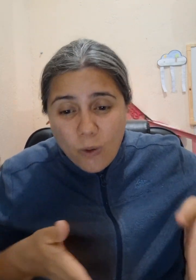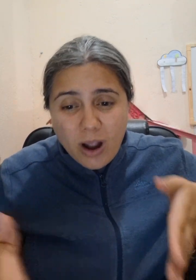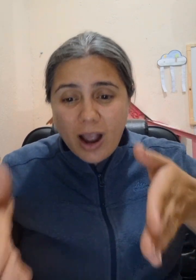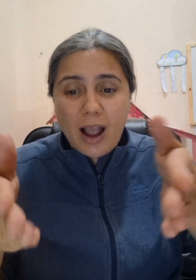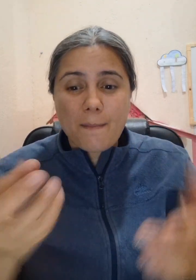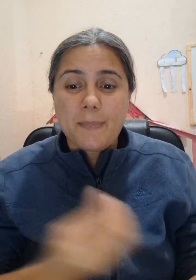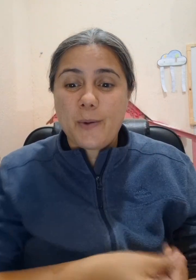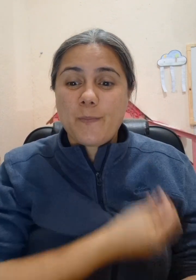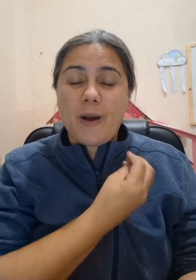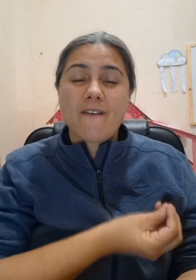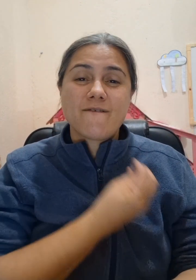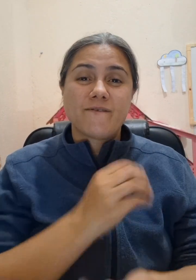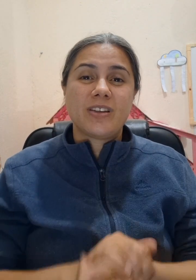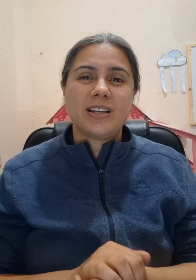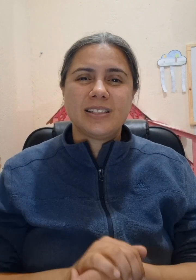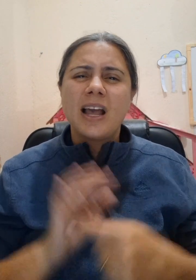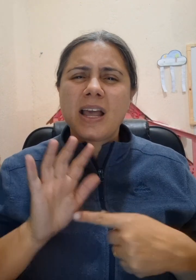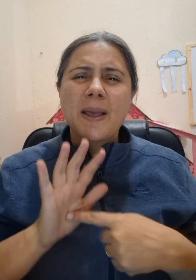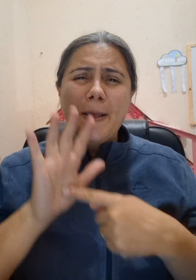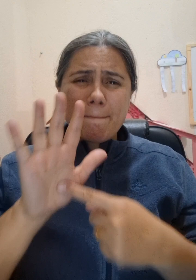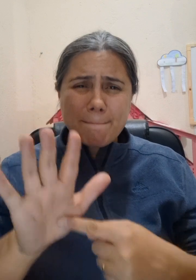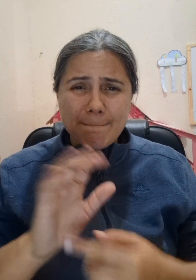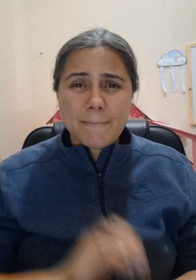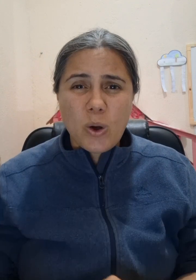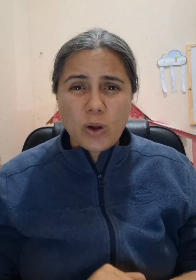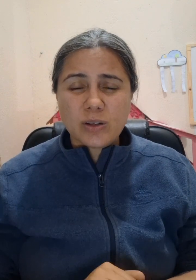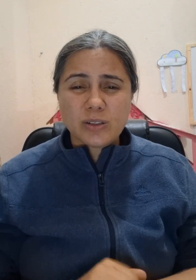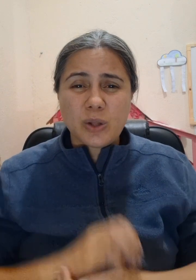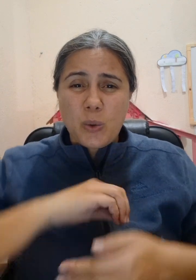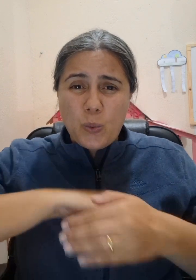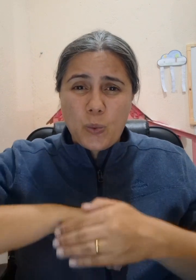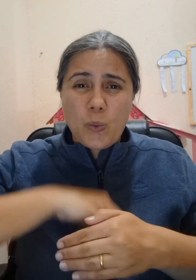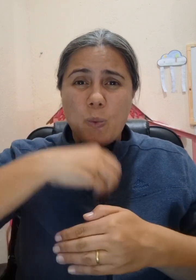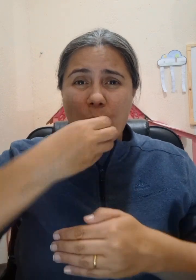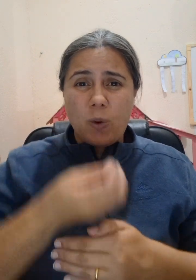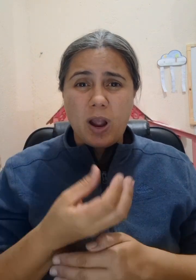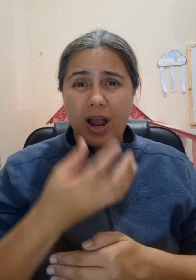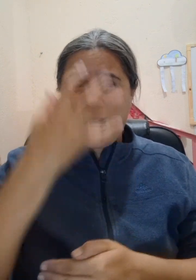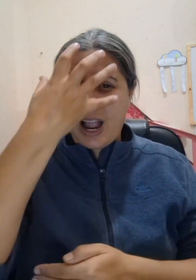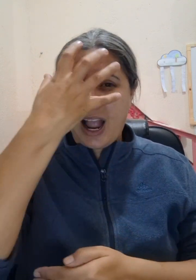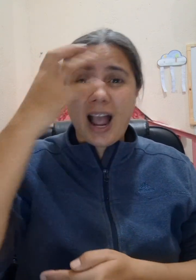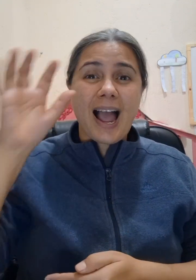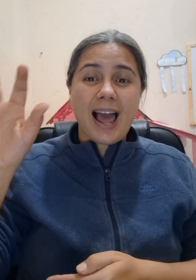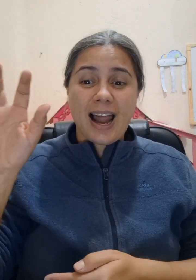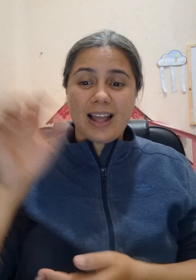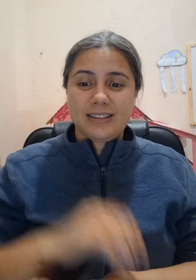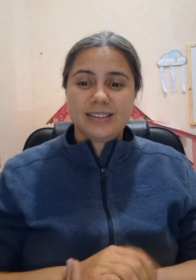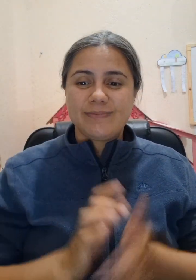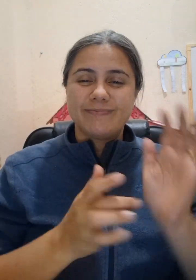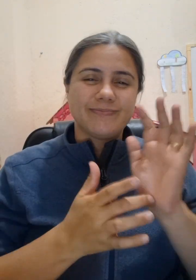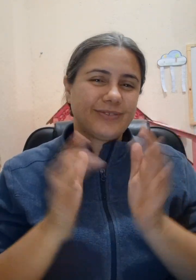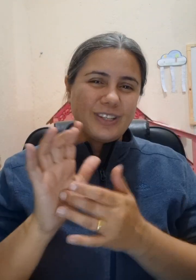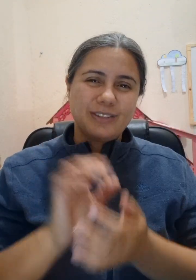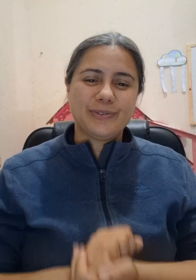nisso, mas conduz, é um caminho para a vida que reflete o caráter de